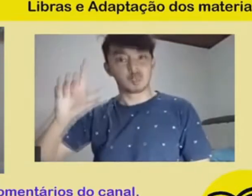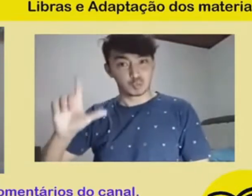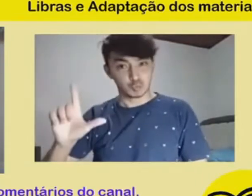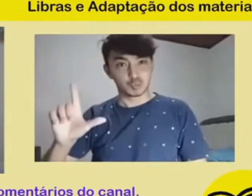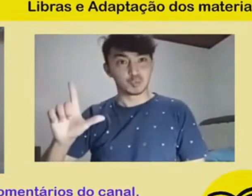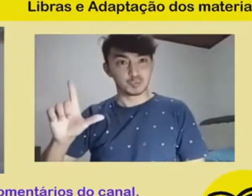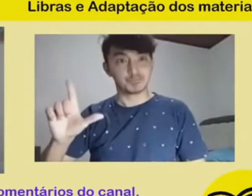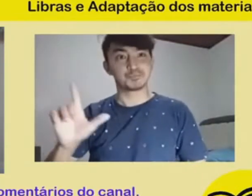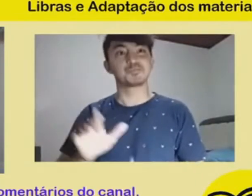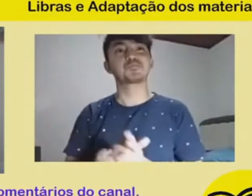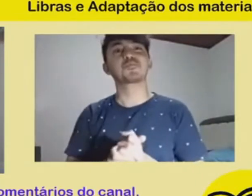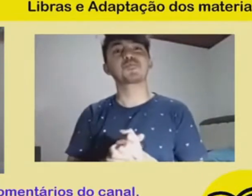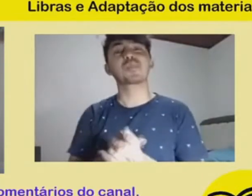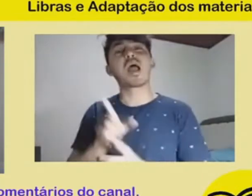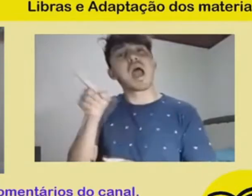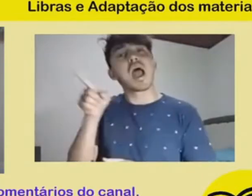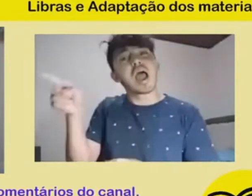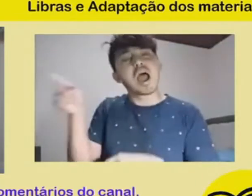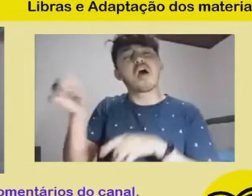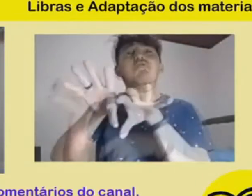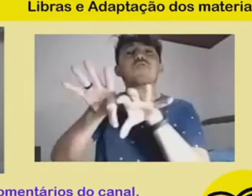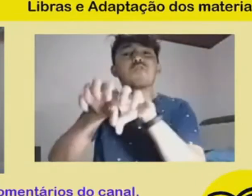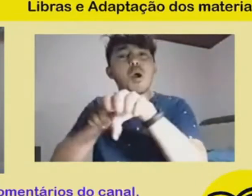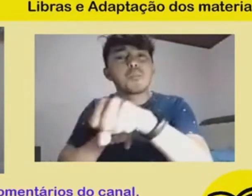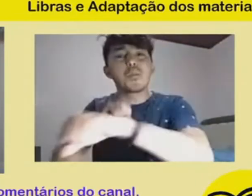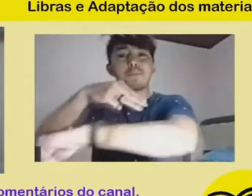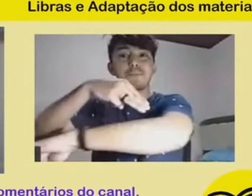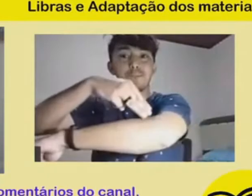do Mato Grosso do Sul.